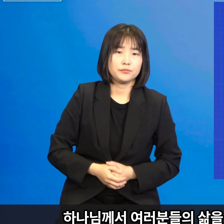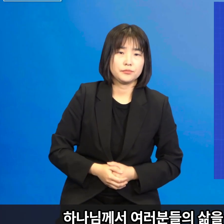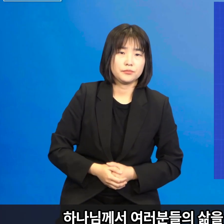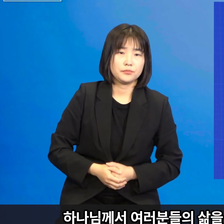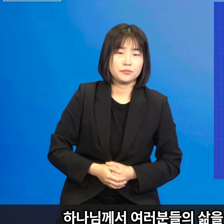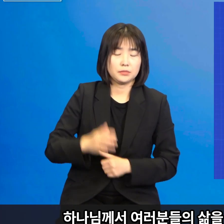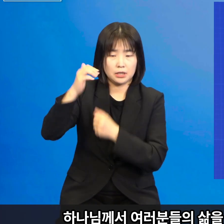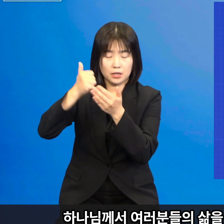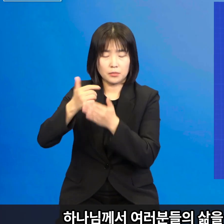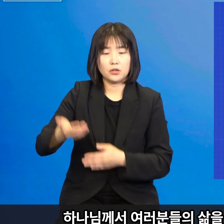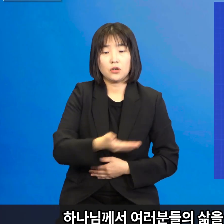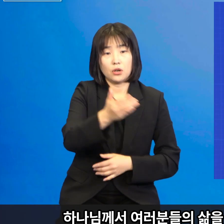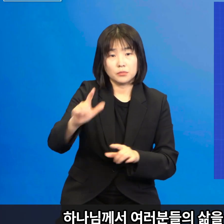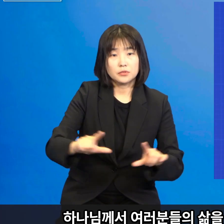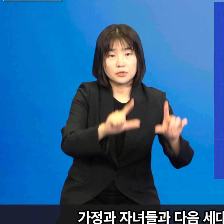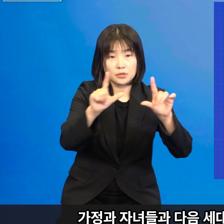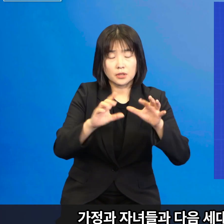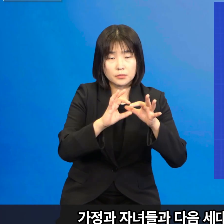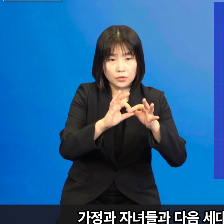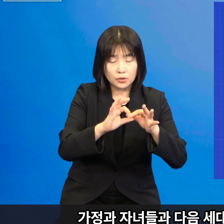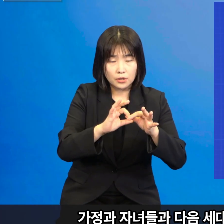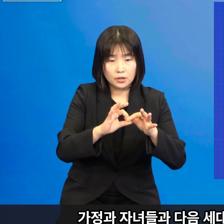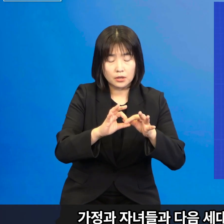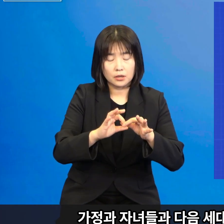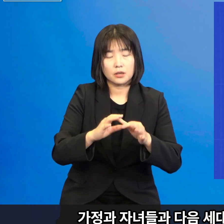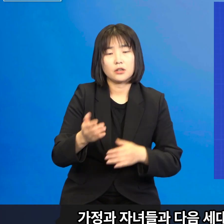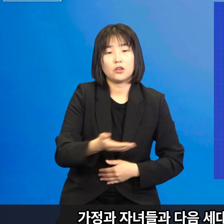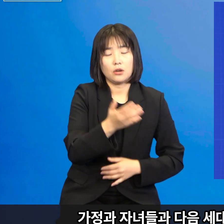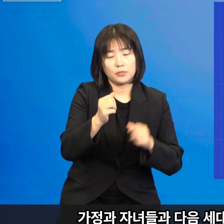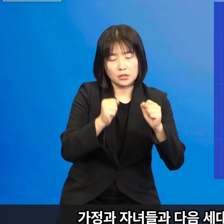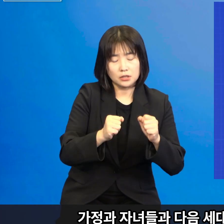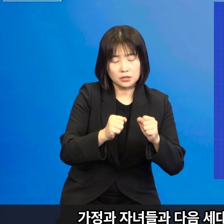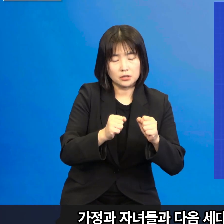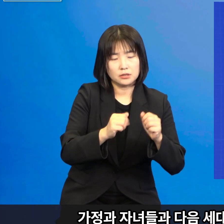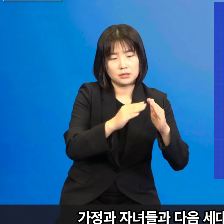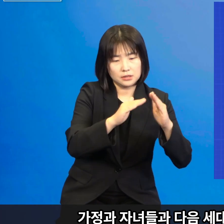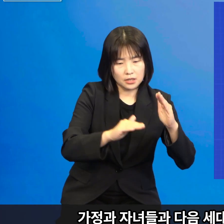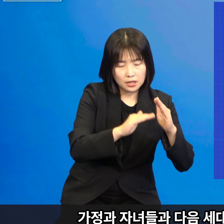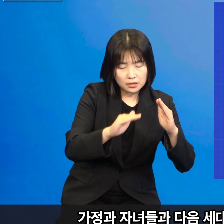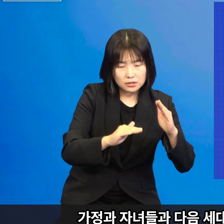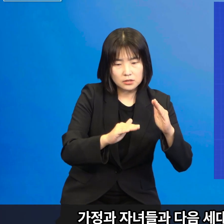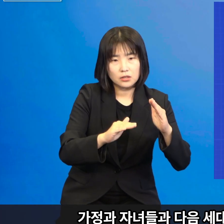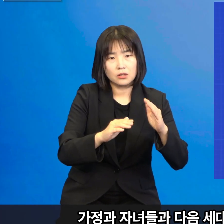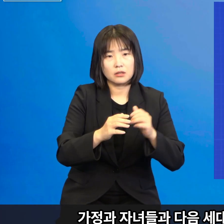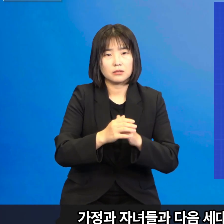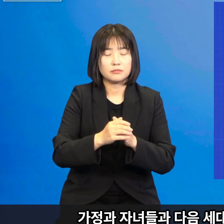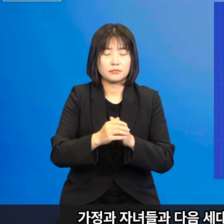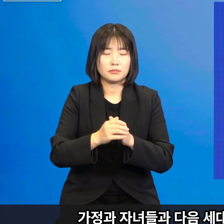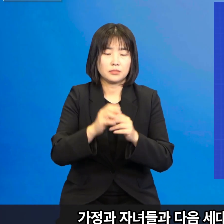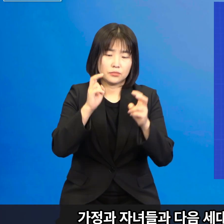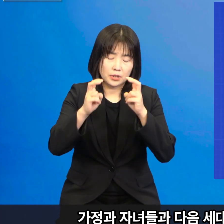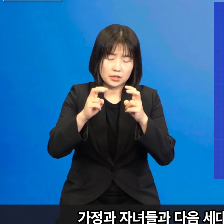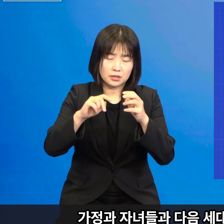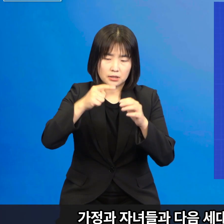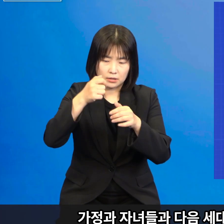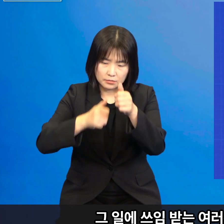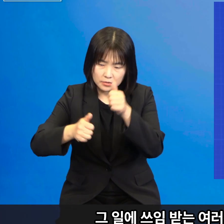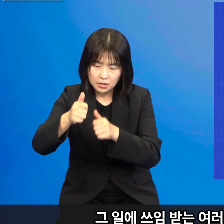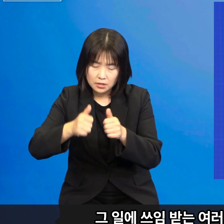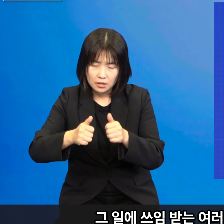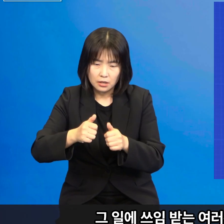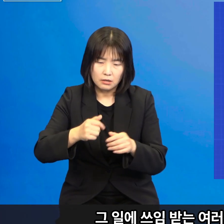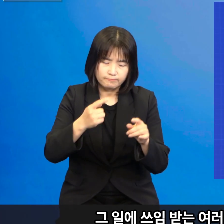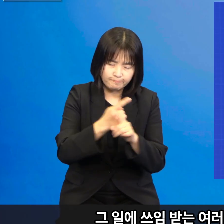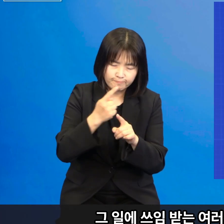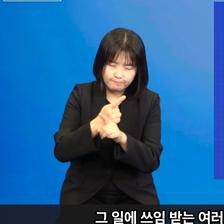삶을 통해 여러분들이 있는 곳마다 가정과 자녀들과 다음 세대가 고쳐지고 회복되어지는 그